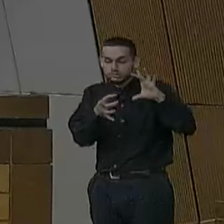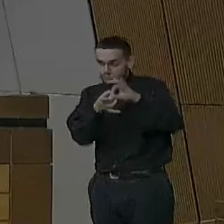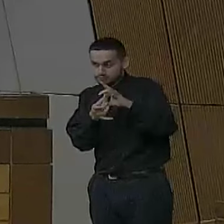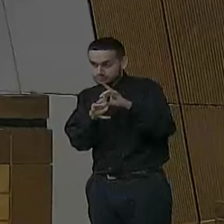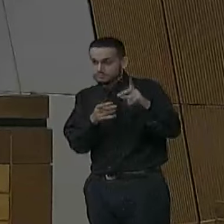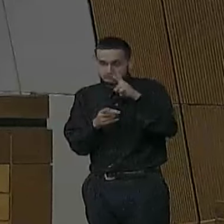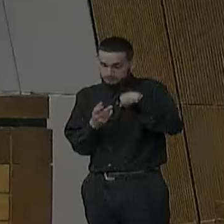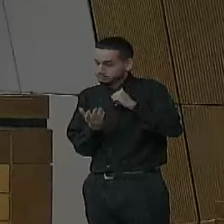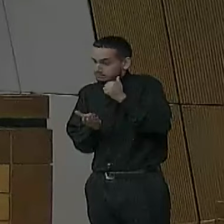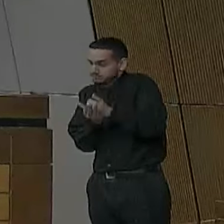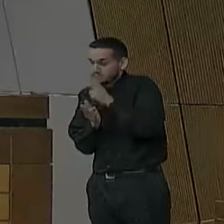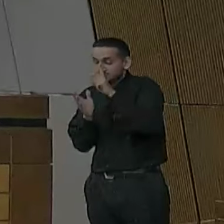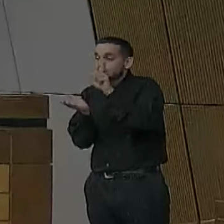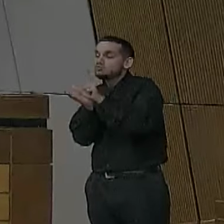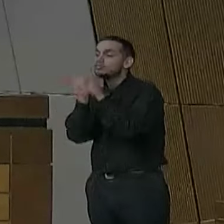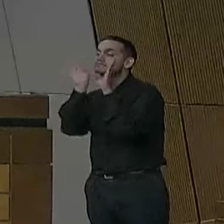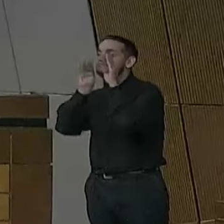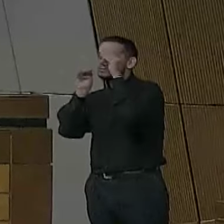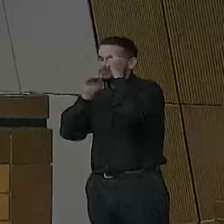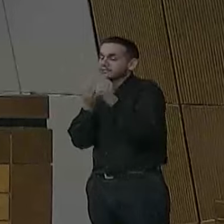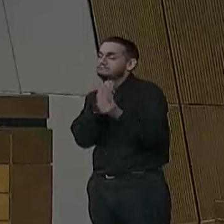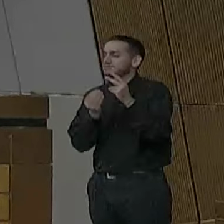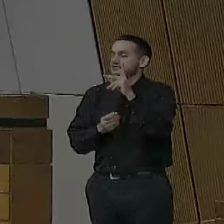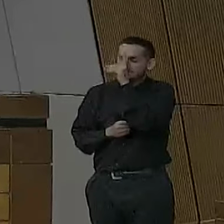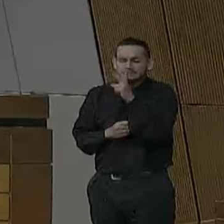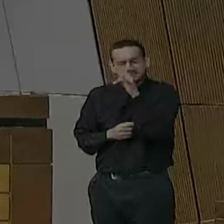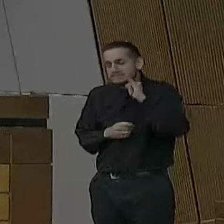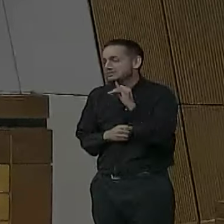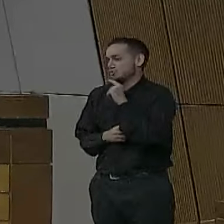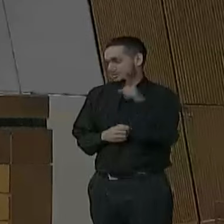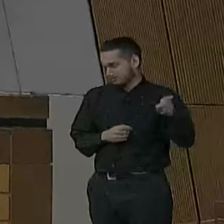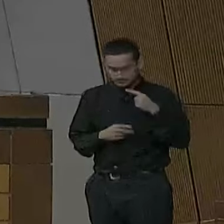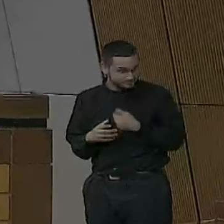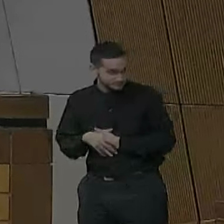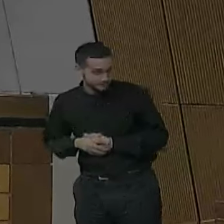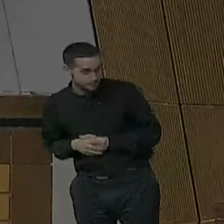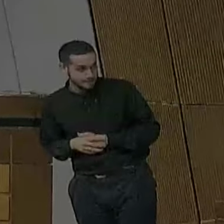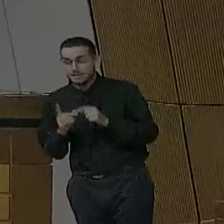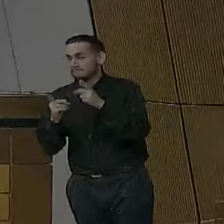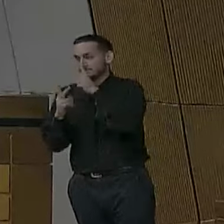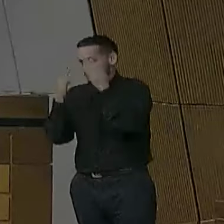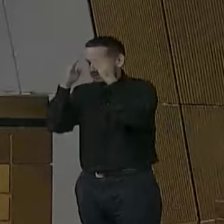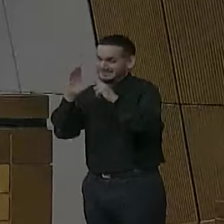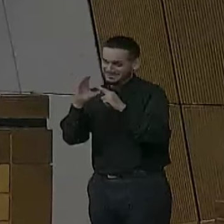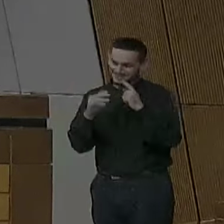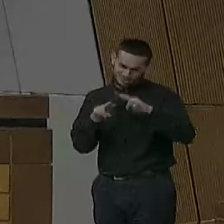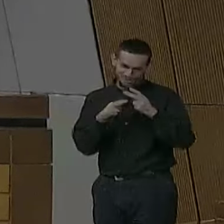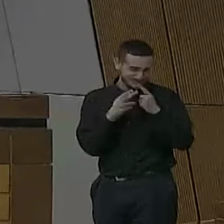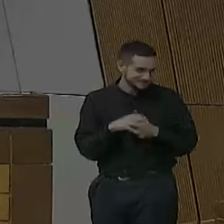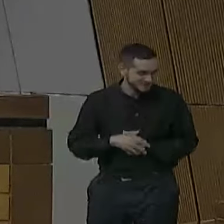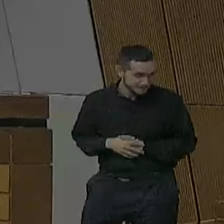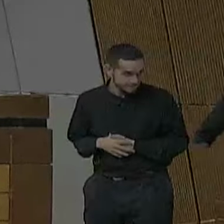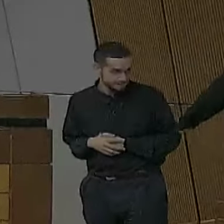esta postura del sector privado. Entonces, gracias Paul por esto. Y gracias Casa Rica también por sobre todo.